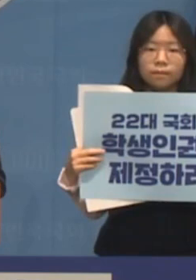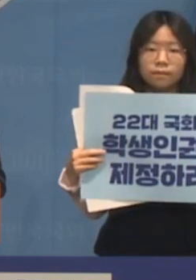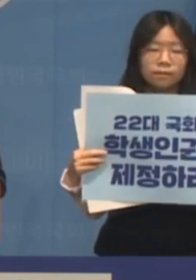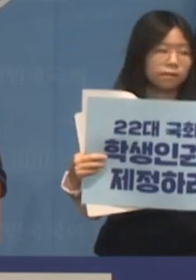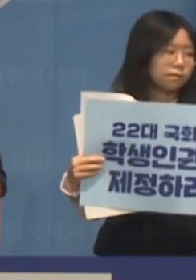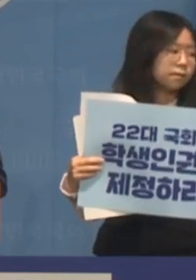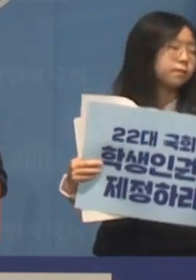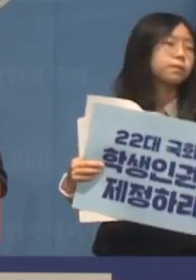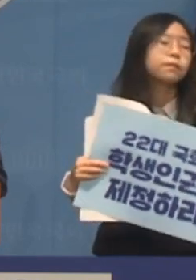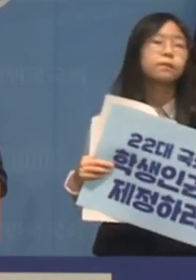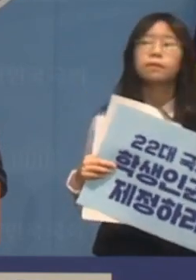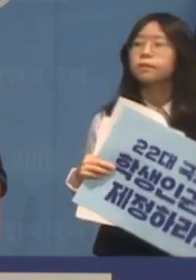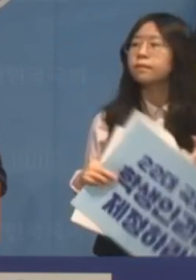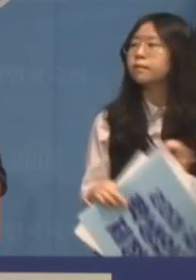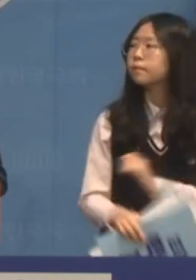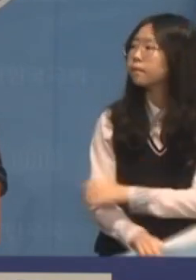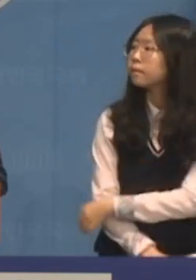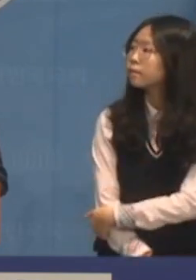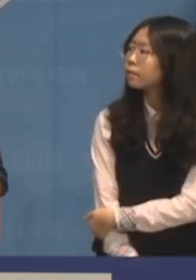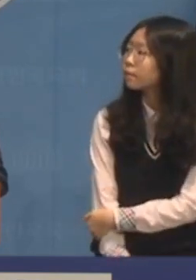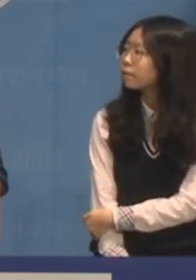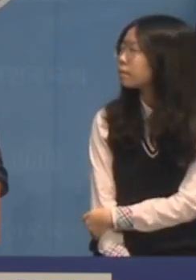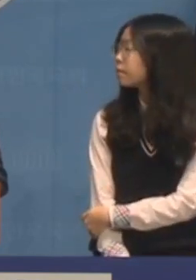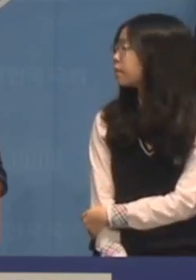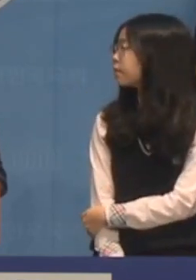오시면 해야 되겠구나.